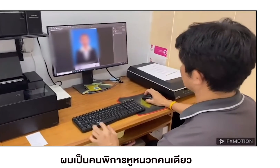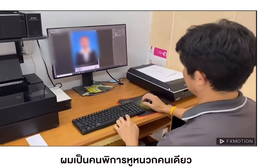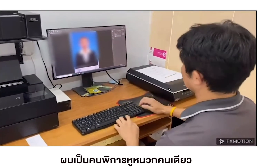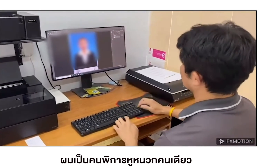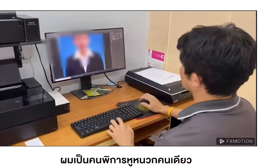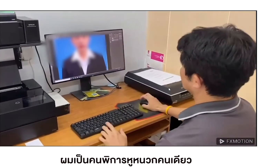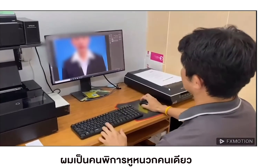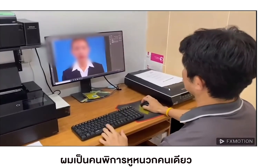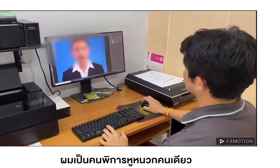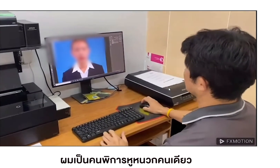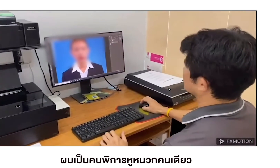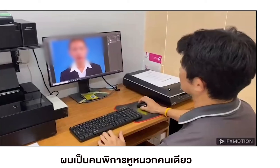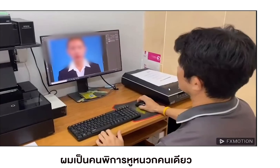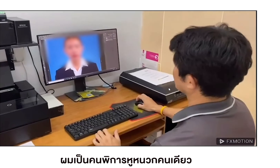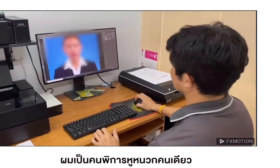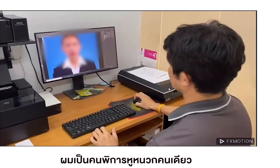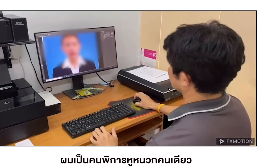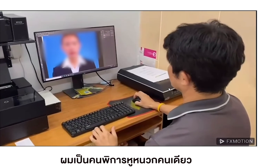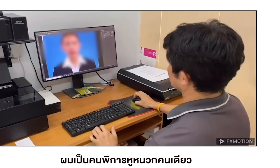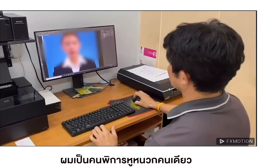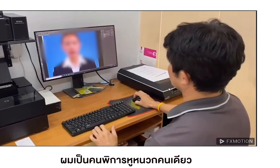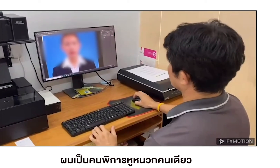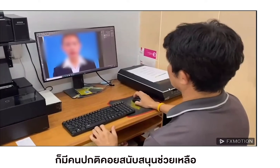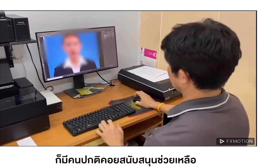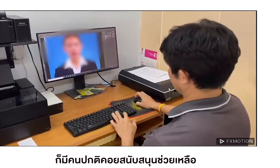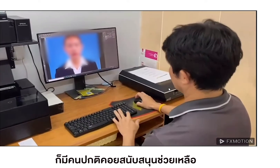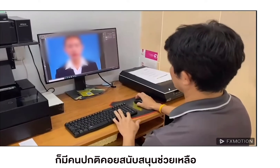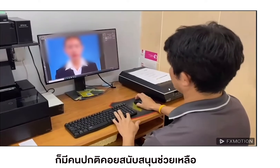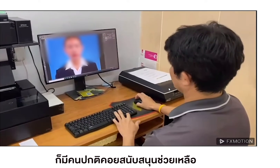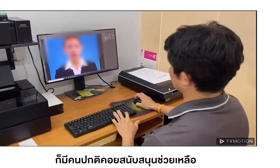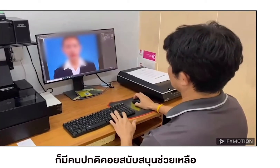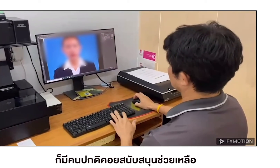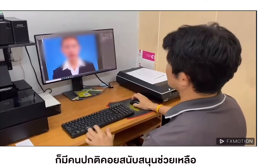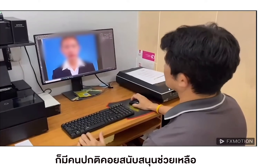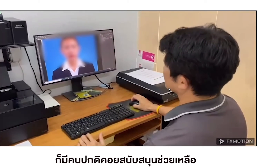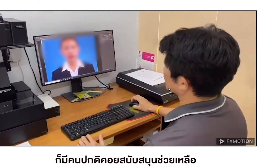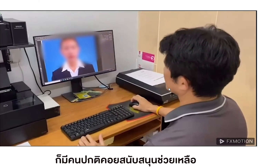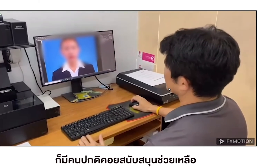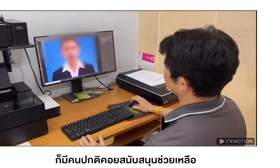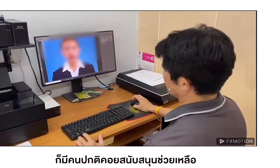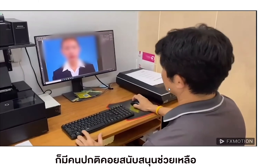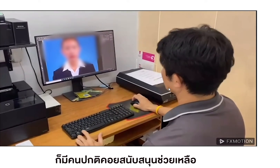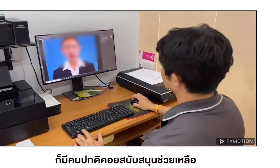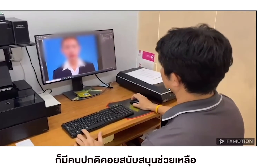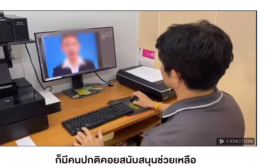การคนเดียวครับคนหูหนวกคนเดียวอะครับแล้วก็มีคนปกติเนี่ยคอยสนับสนุนคอยช่ว